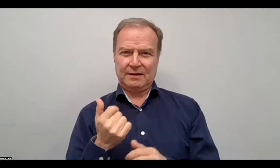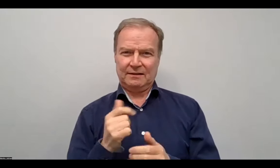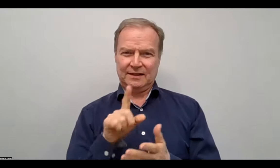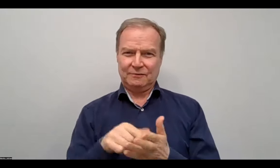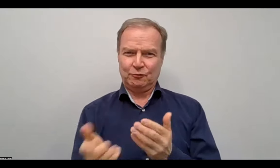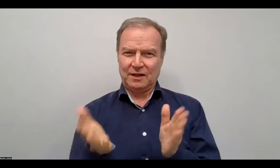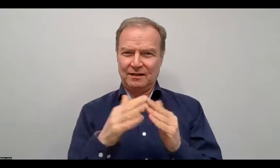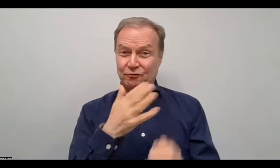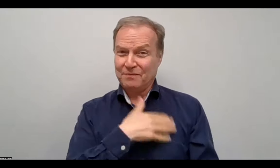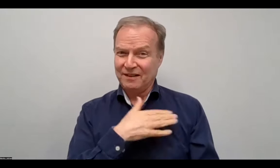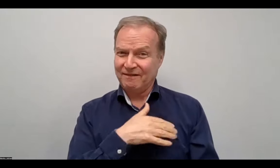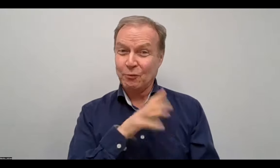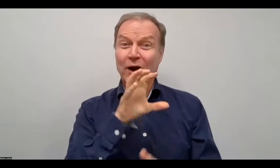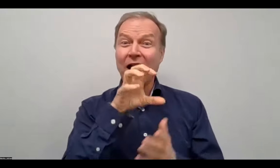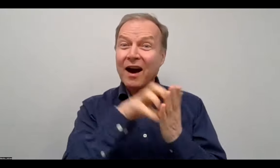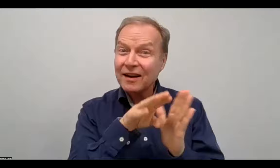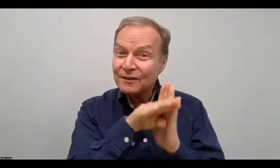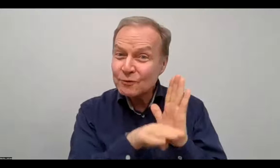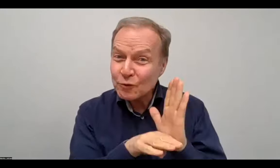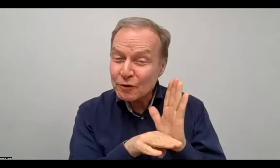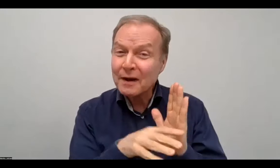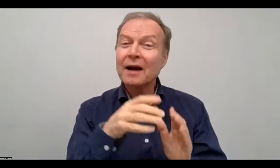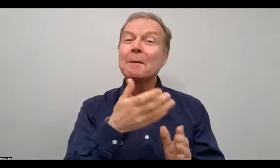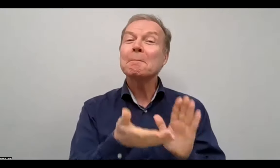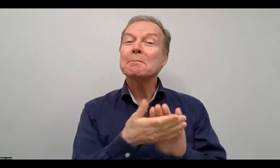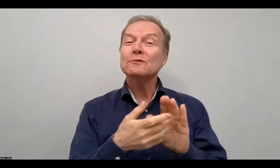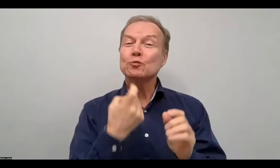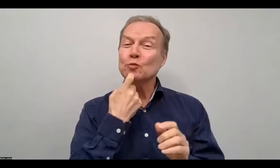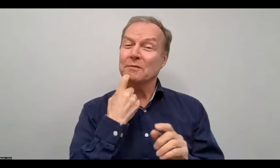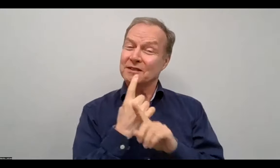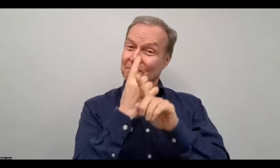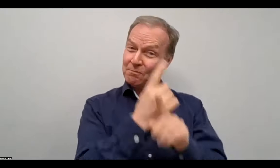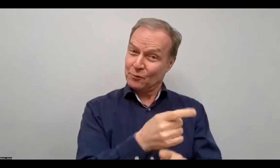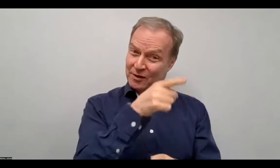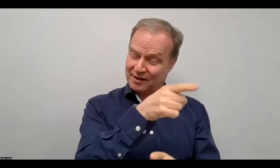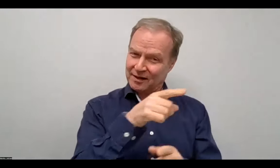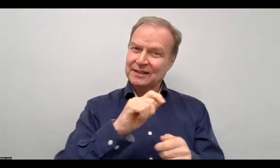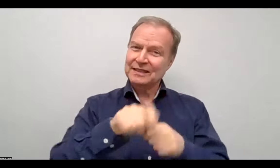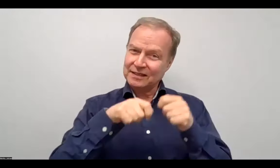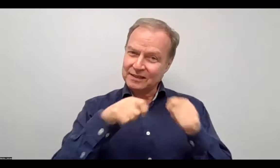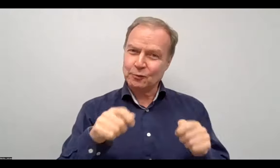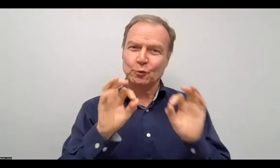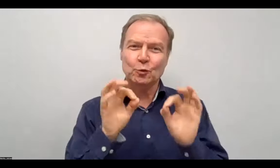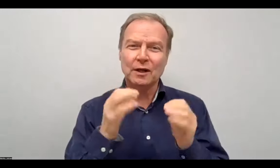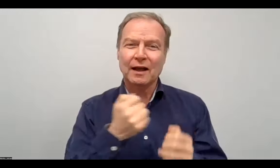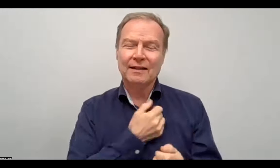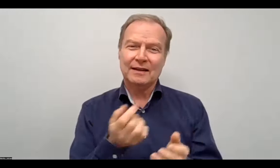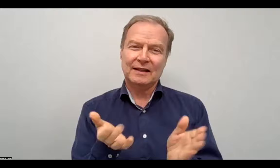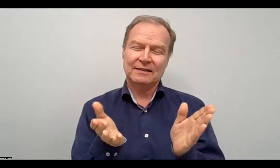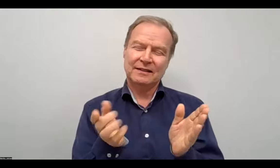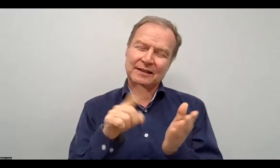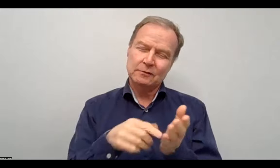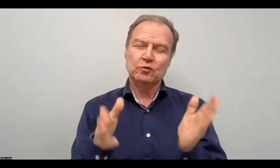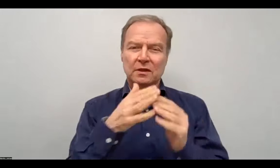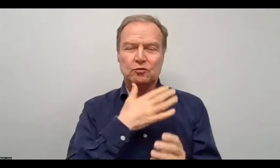ministeri Rantan, ja koska hätäkeskuslaitos todellakin on siellä